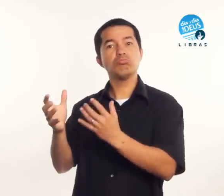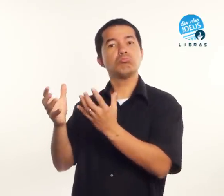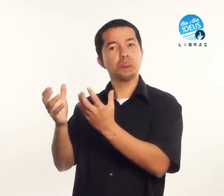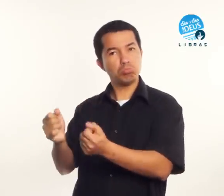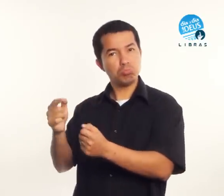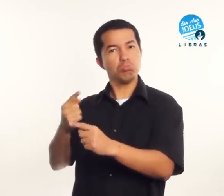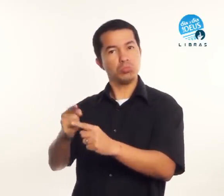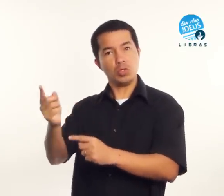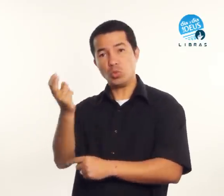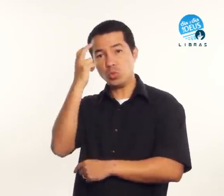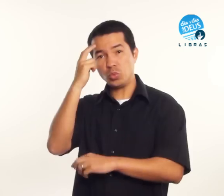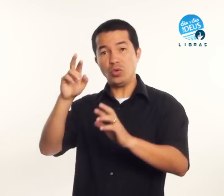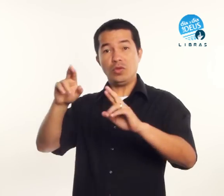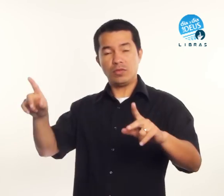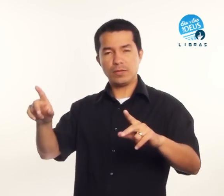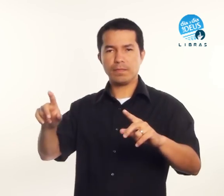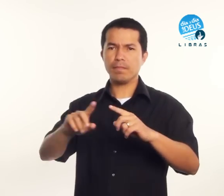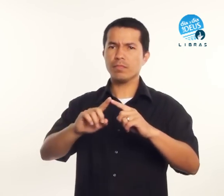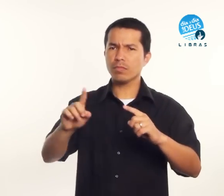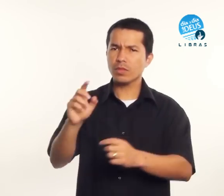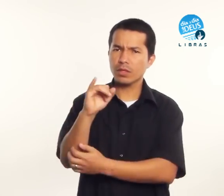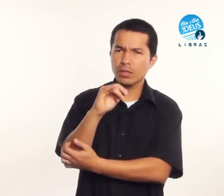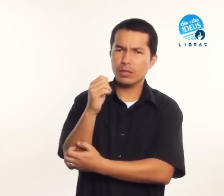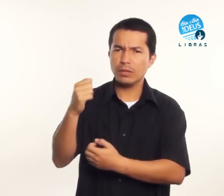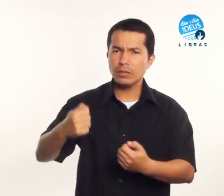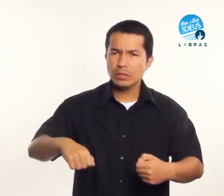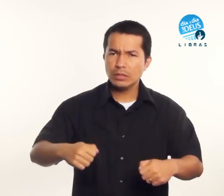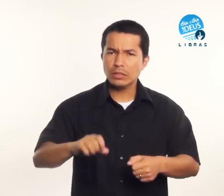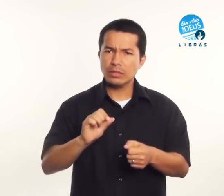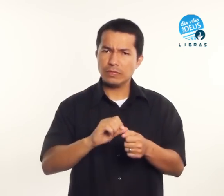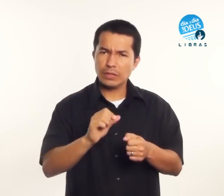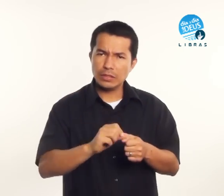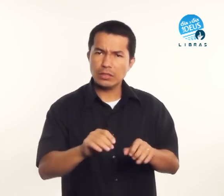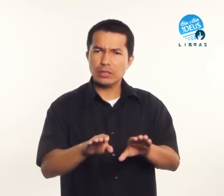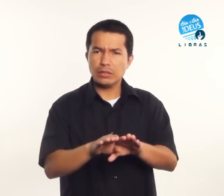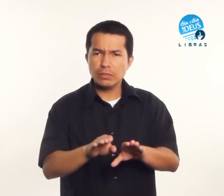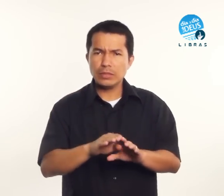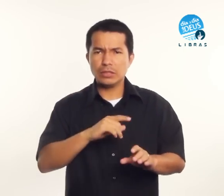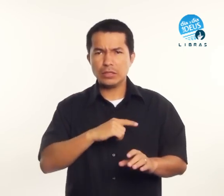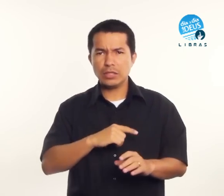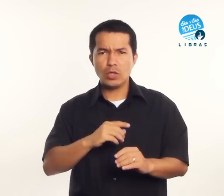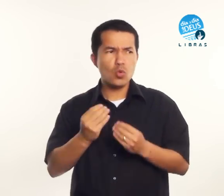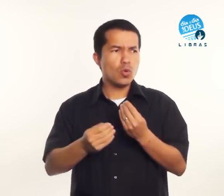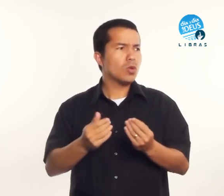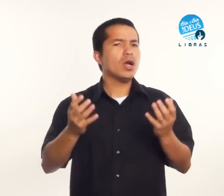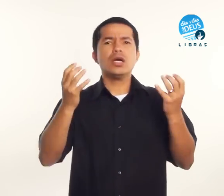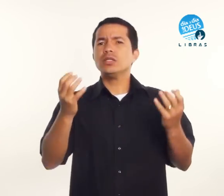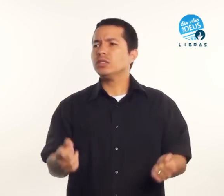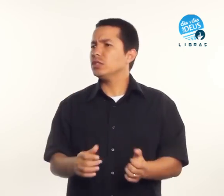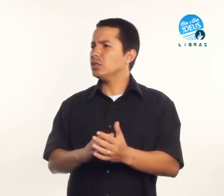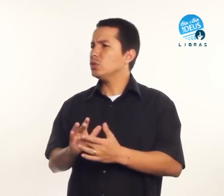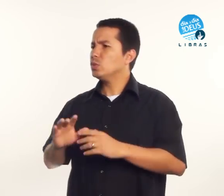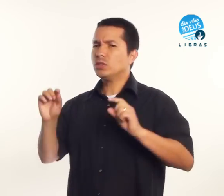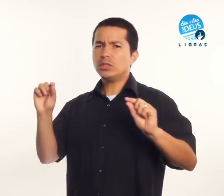aceitar Jesus como Senhor e Salvador, mas ia aceitar Judas, porque esse aí ia ser um bom professor. Porque dentro